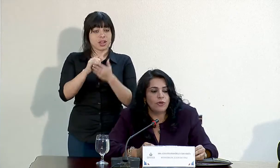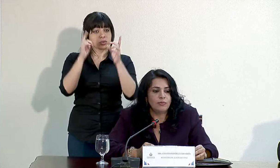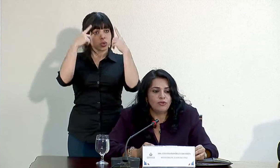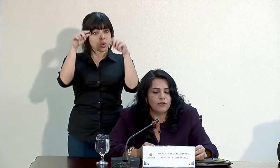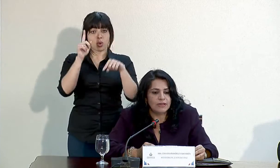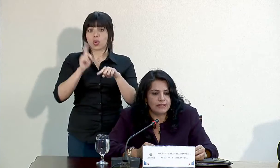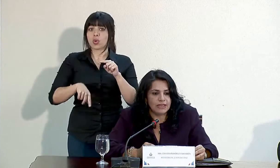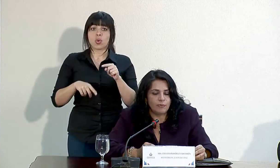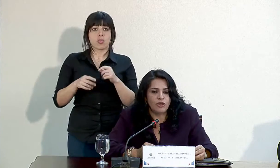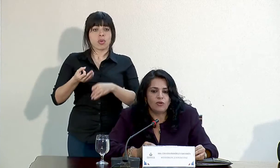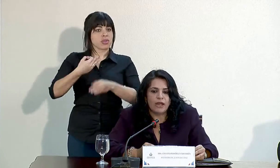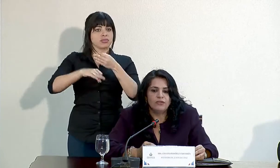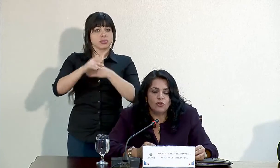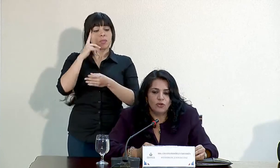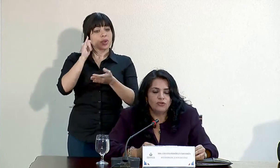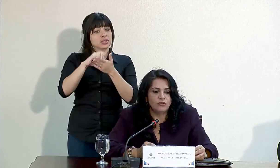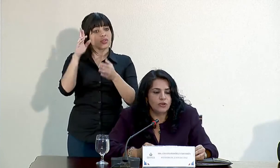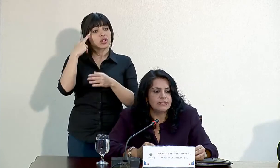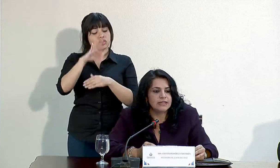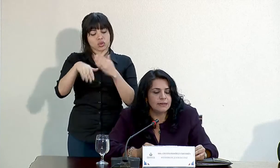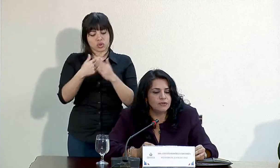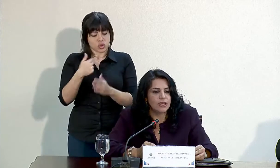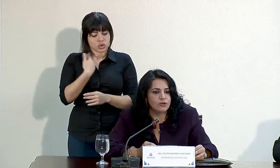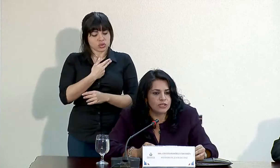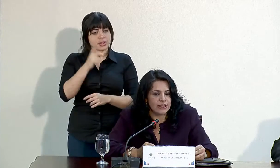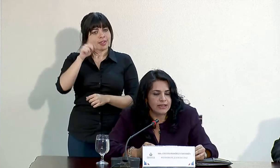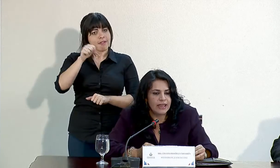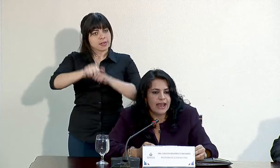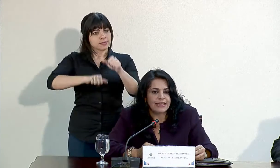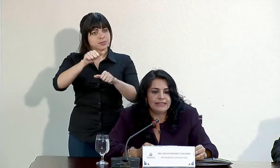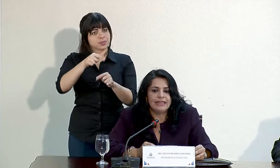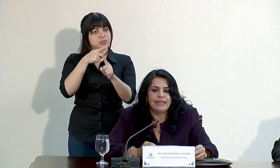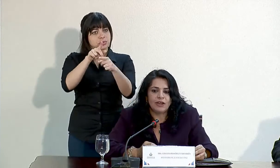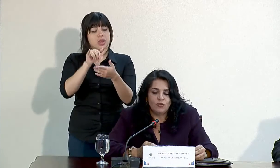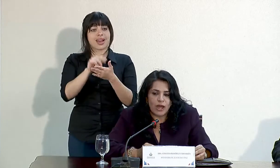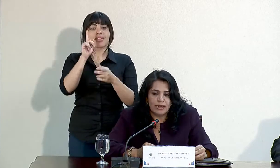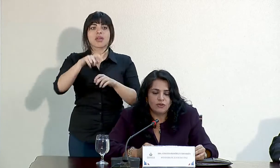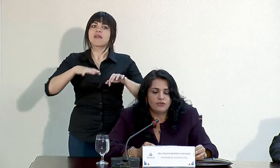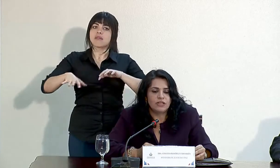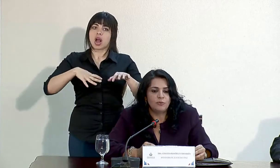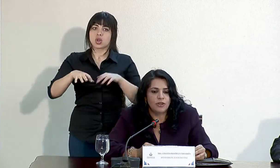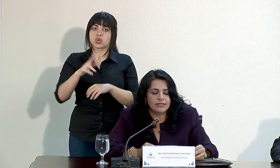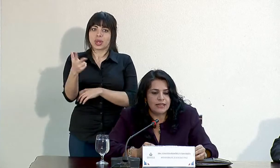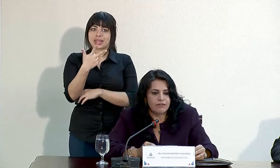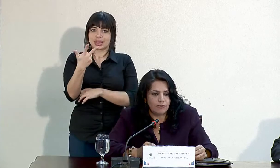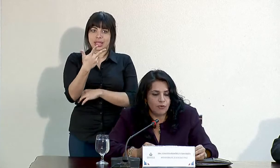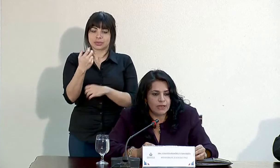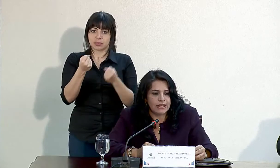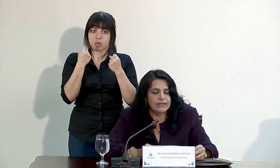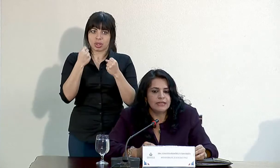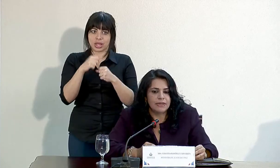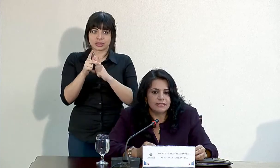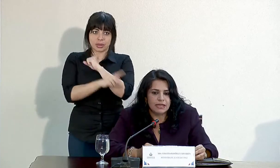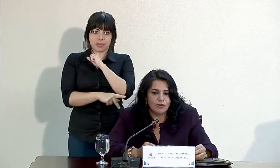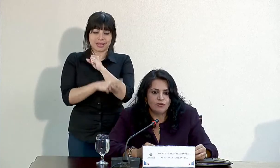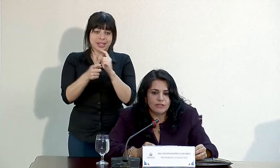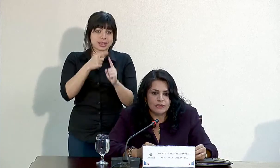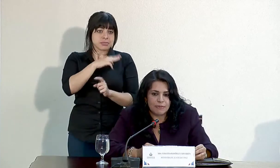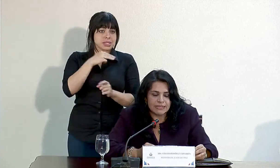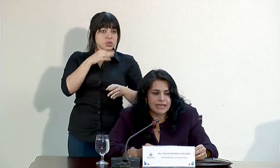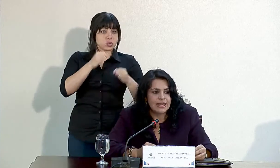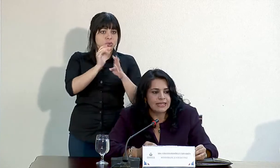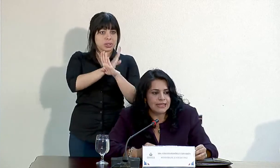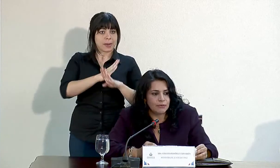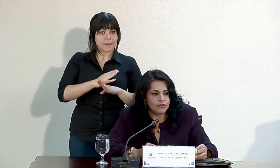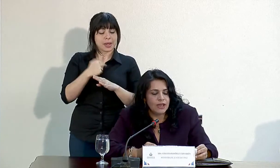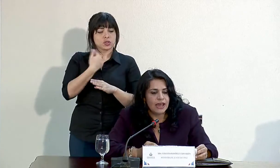que no podemos revertir, por el cual todos y todas tenemos que luchar. Aquí tienen que actuar los tres poderes de la República. Desde el Ministerio de Justicia y